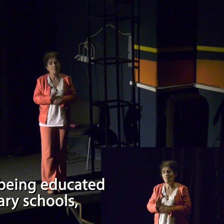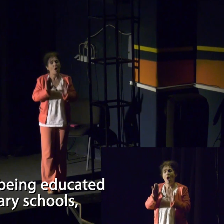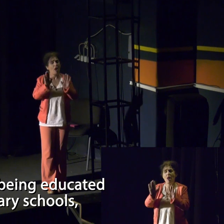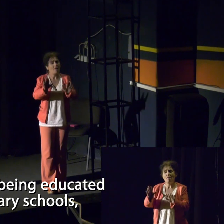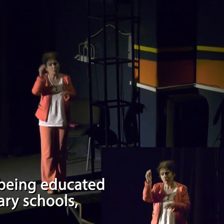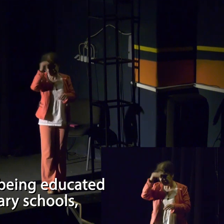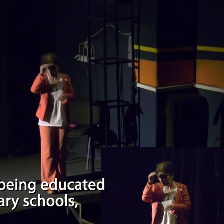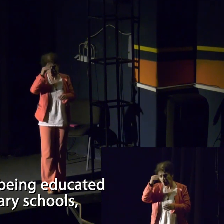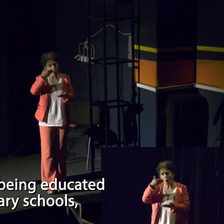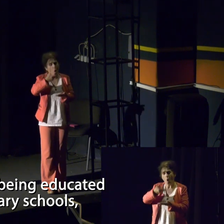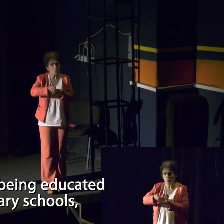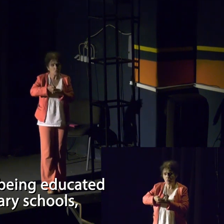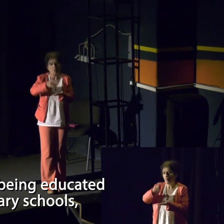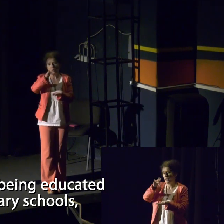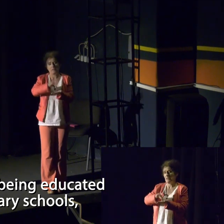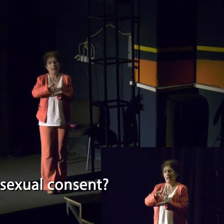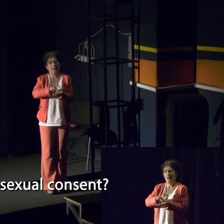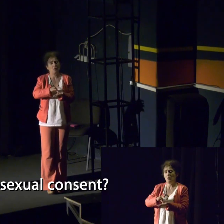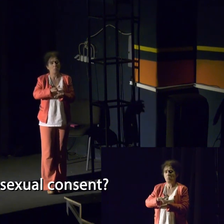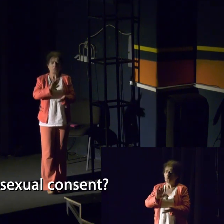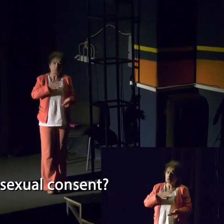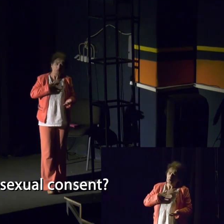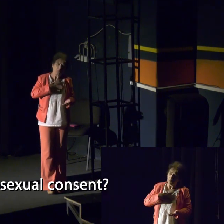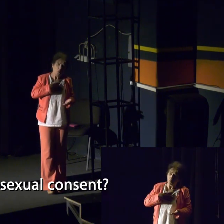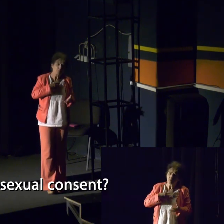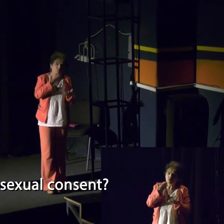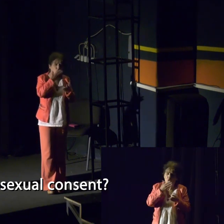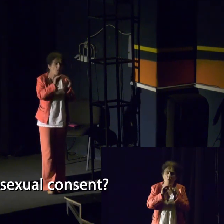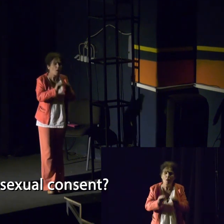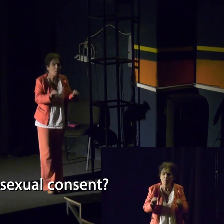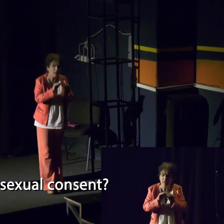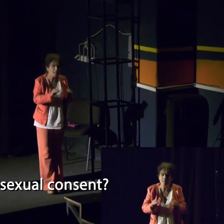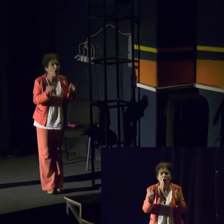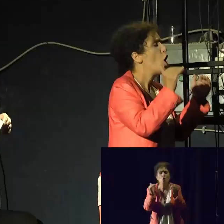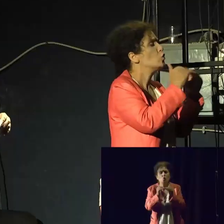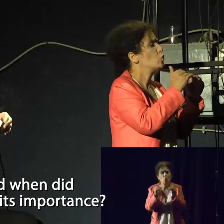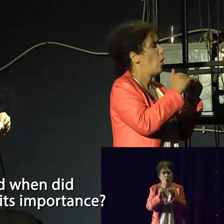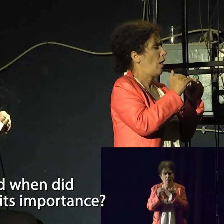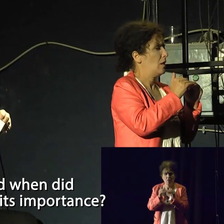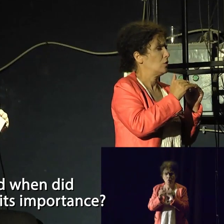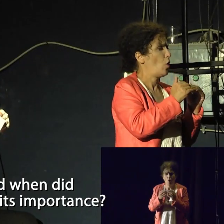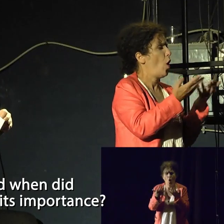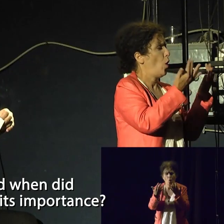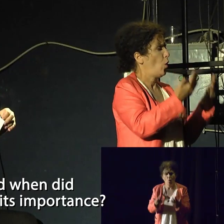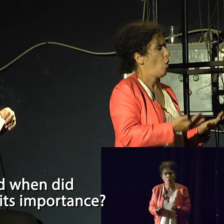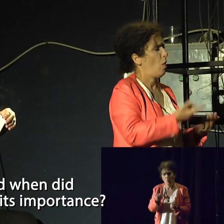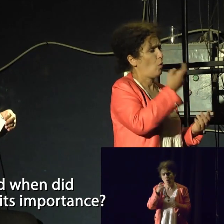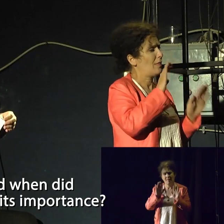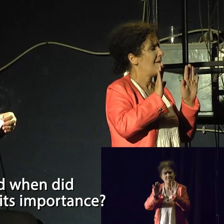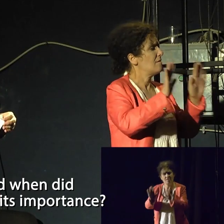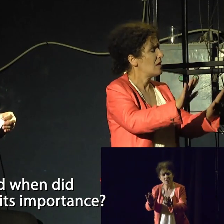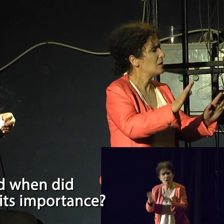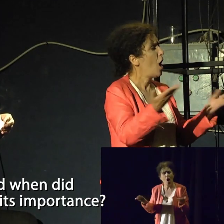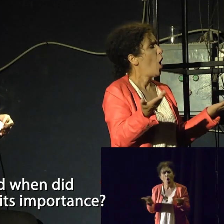нивното образование, дали основно, дали средно, им било предавано за согласност? Колку од вас и